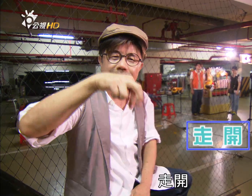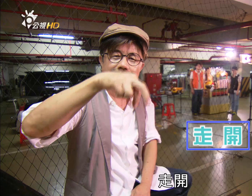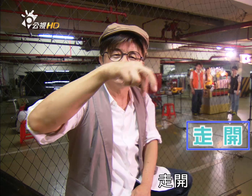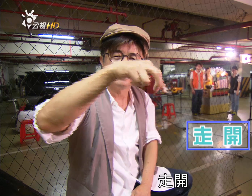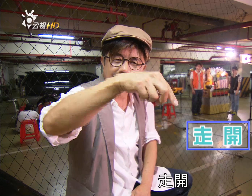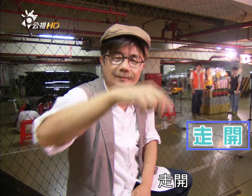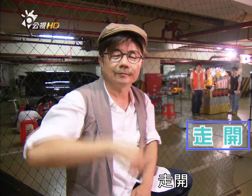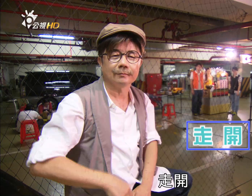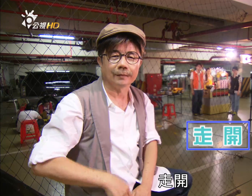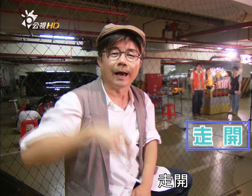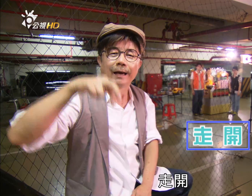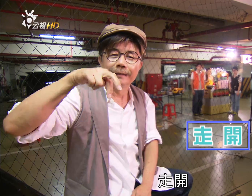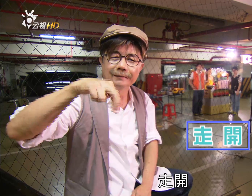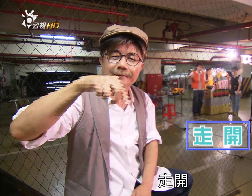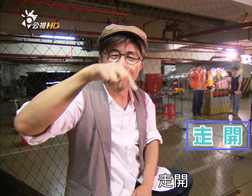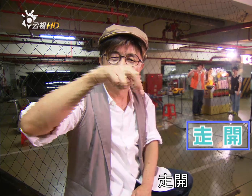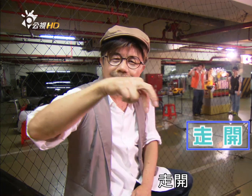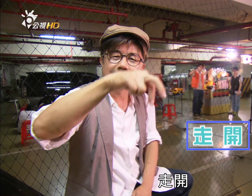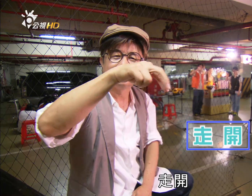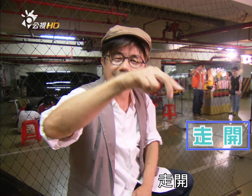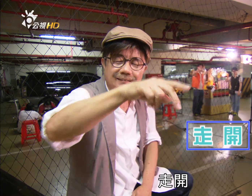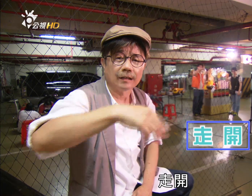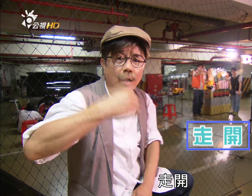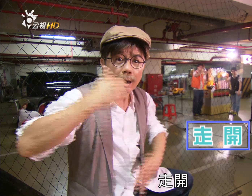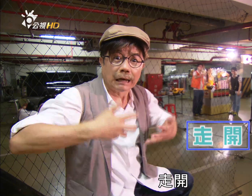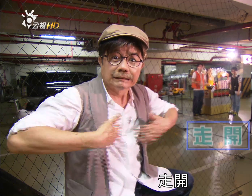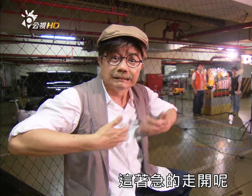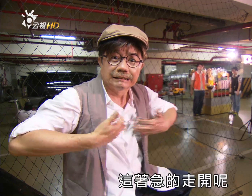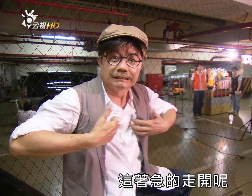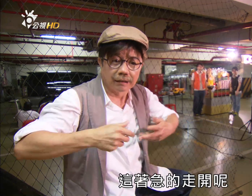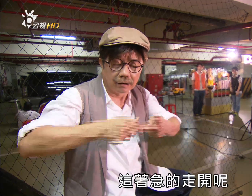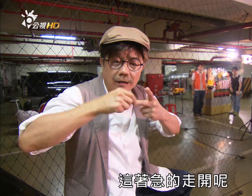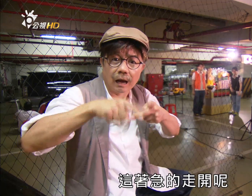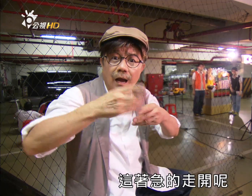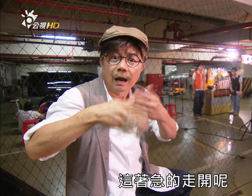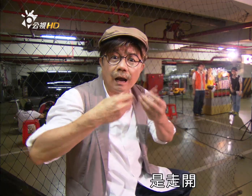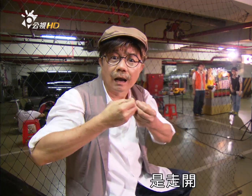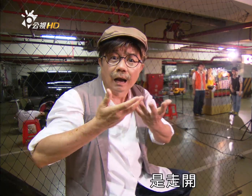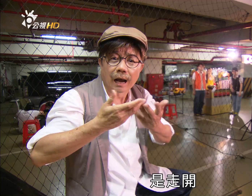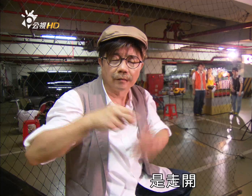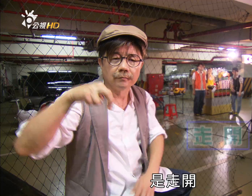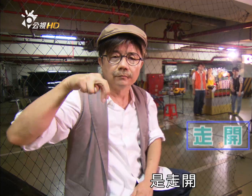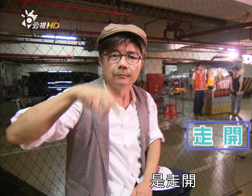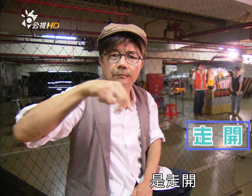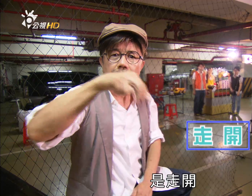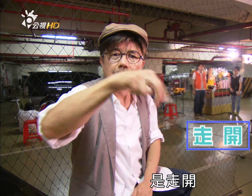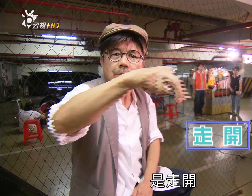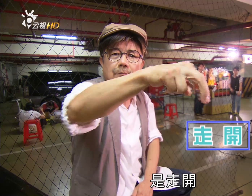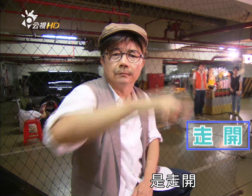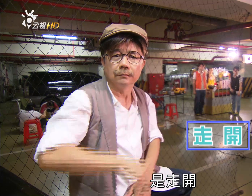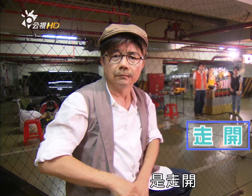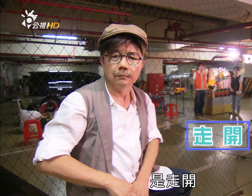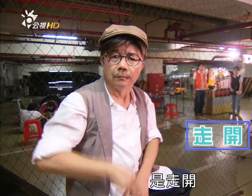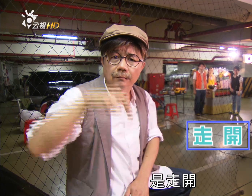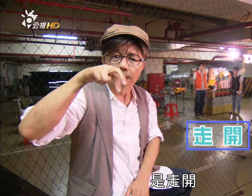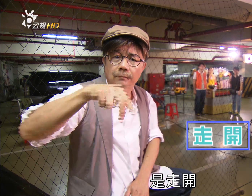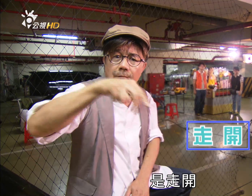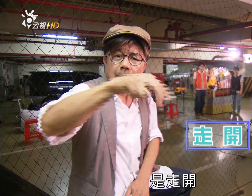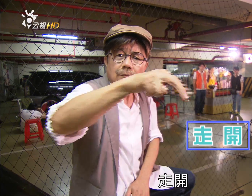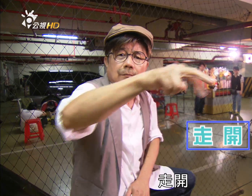走开，走开，这着急的走开呢是走开，走